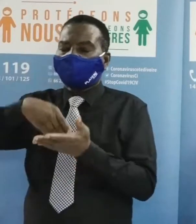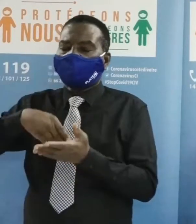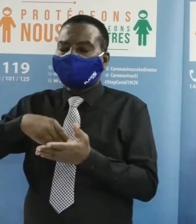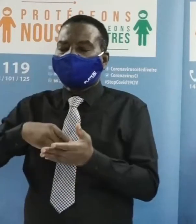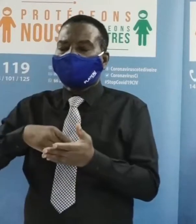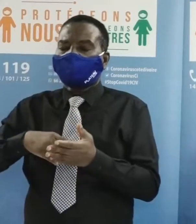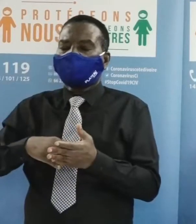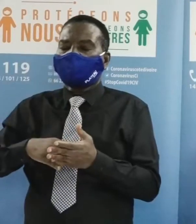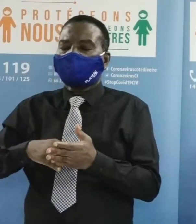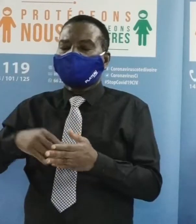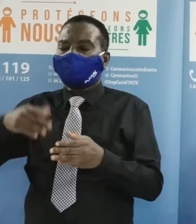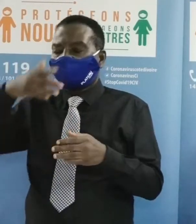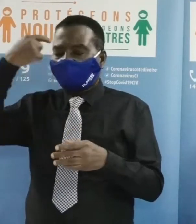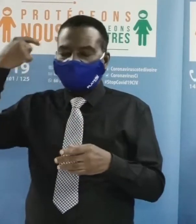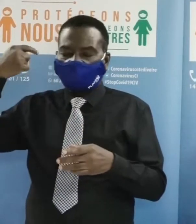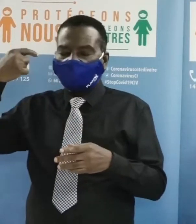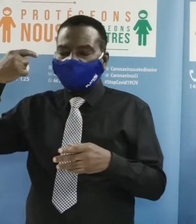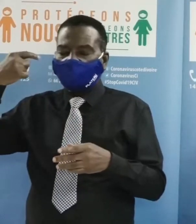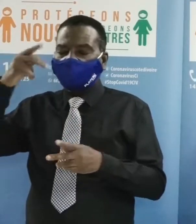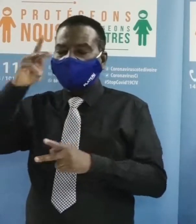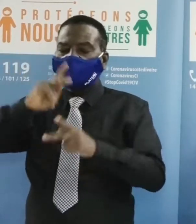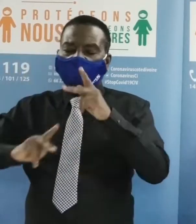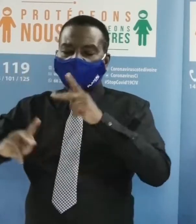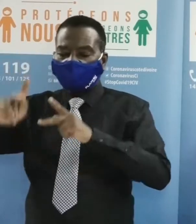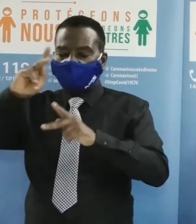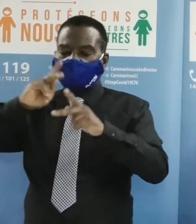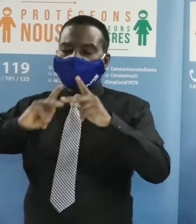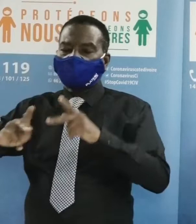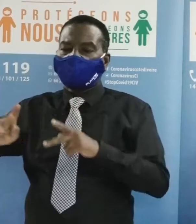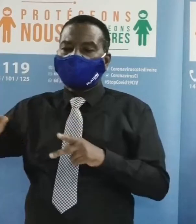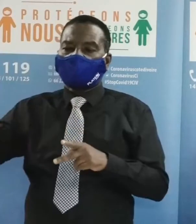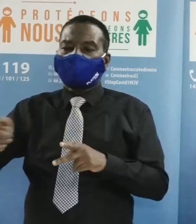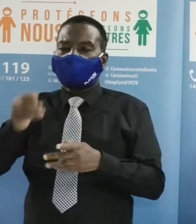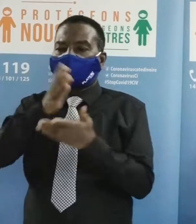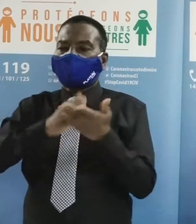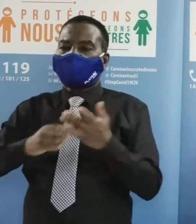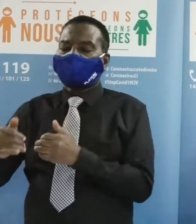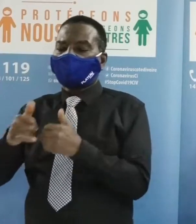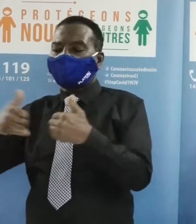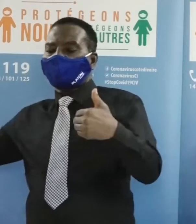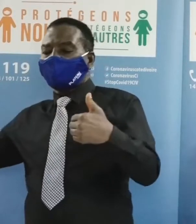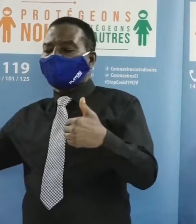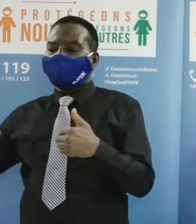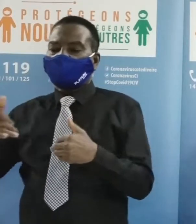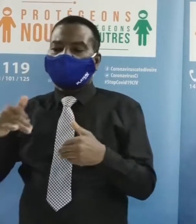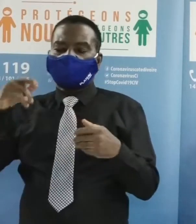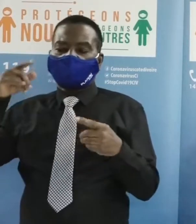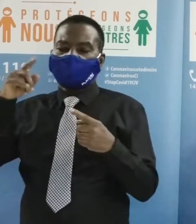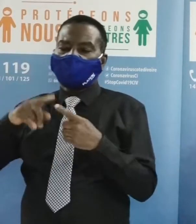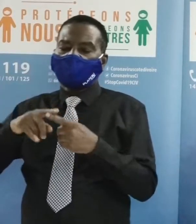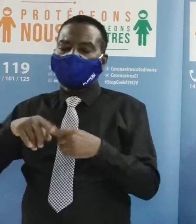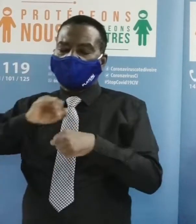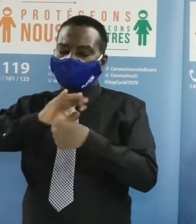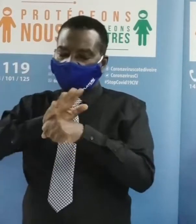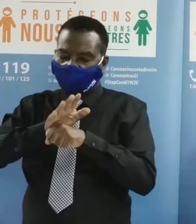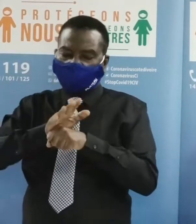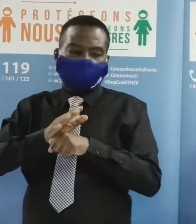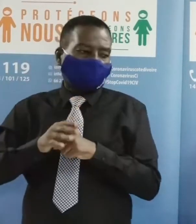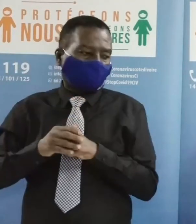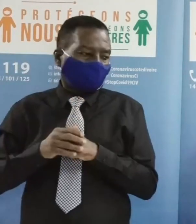encore plus fort parce que la population prend un certain détachement vis-à-vis de la corée de